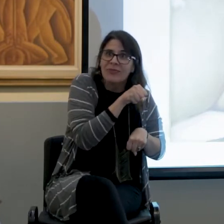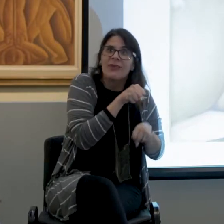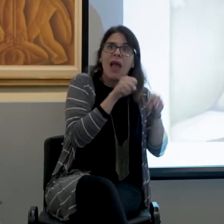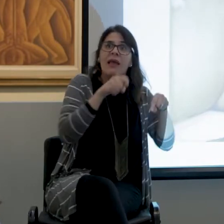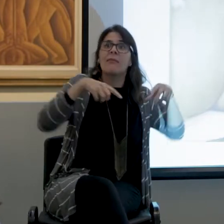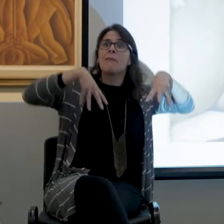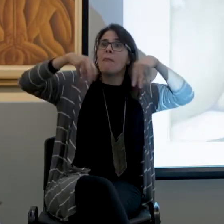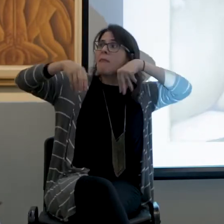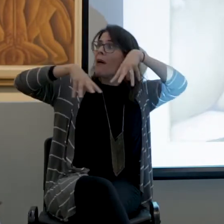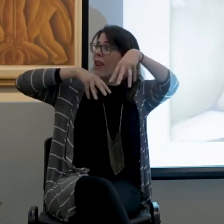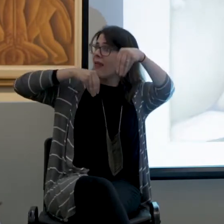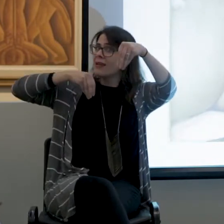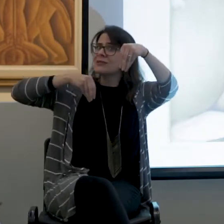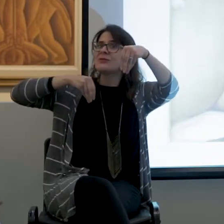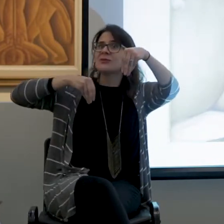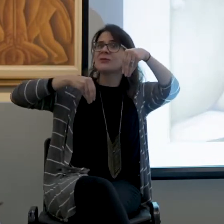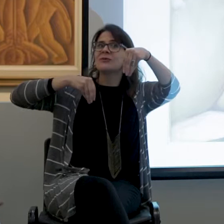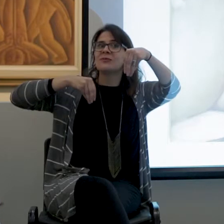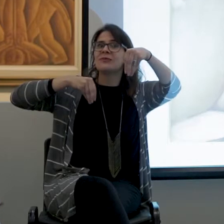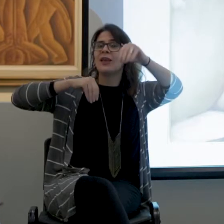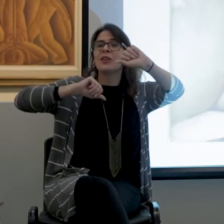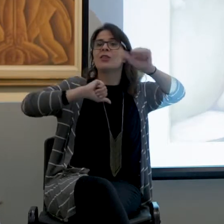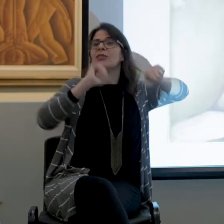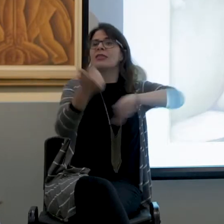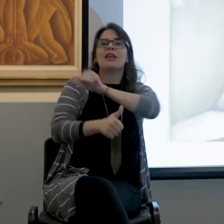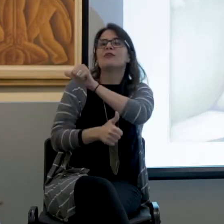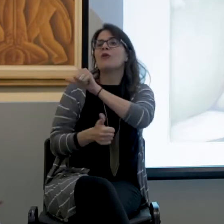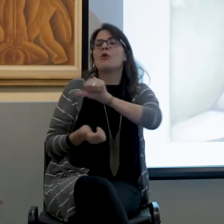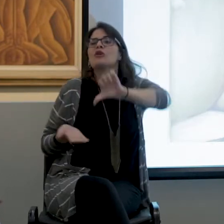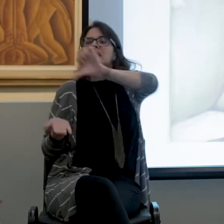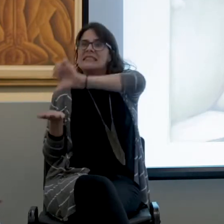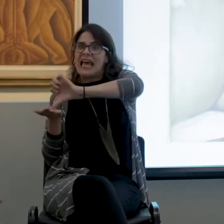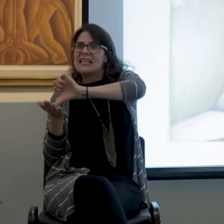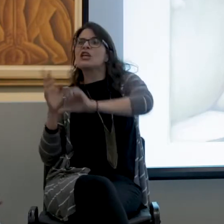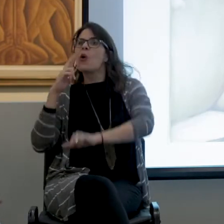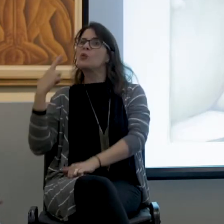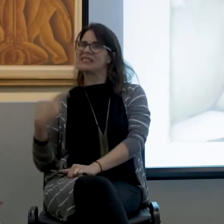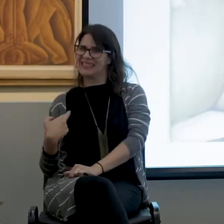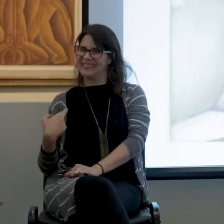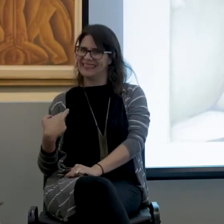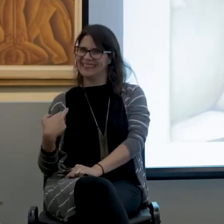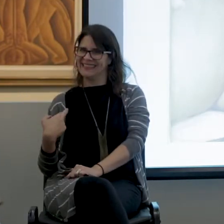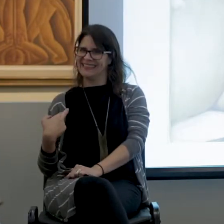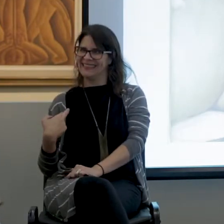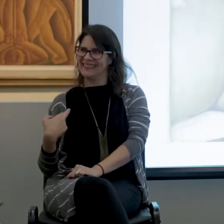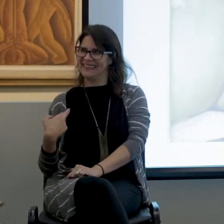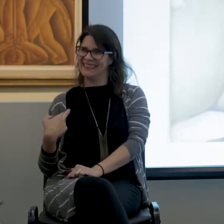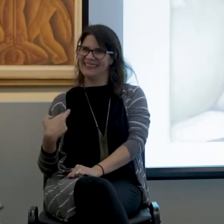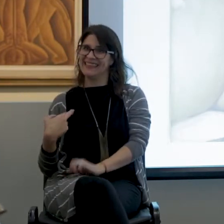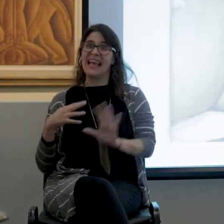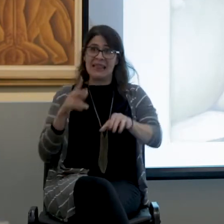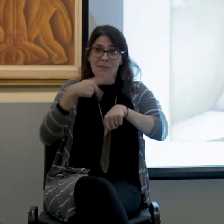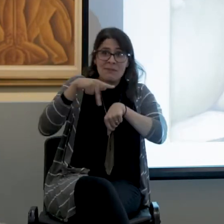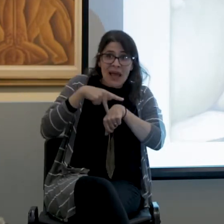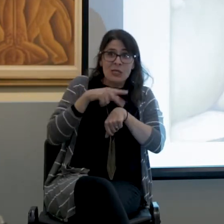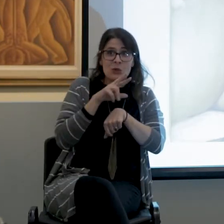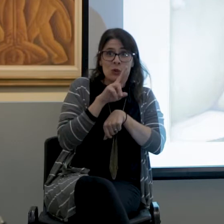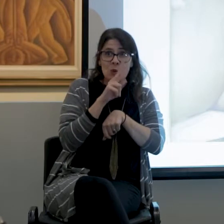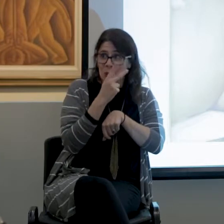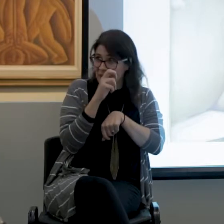palácio no sede do governo soviético na Hungria. E o quadro